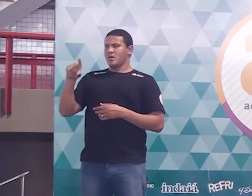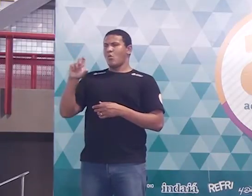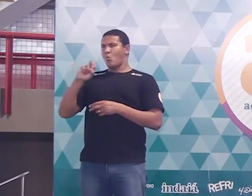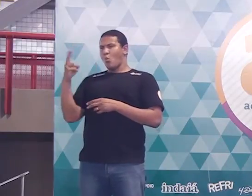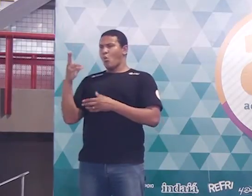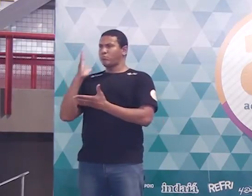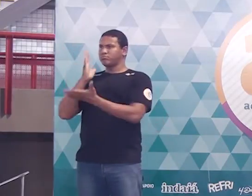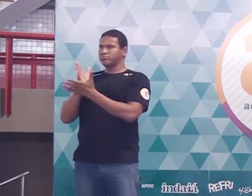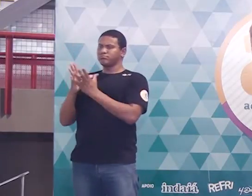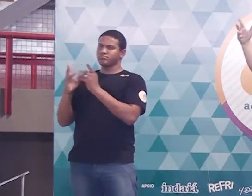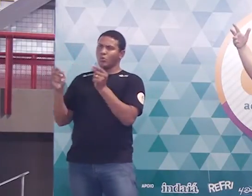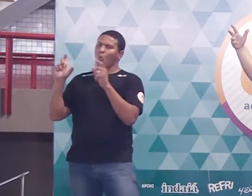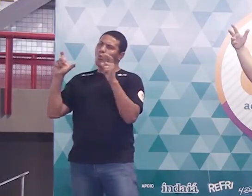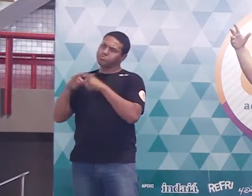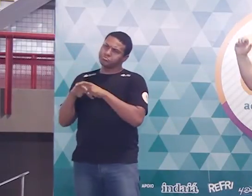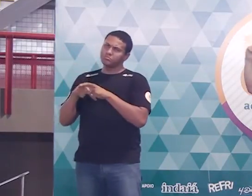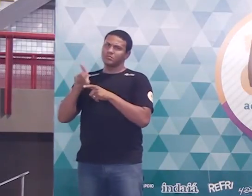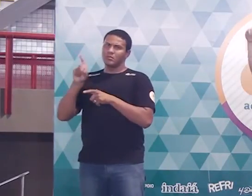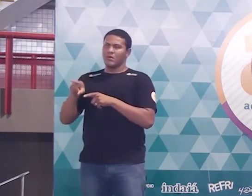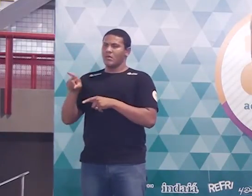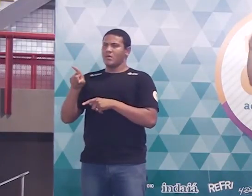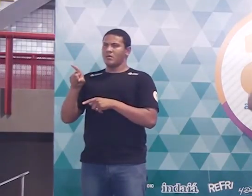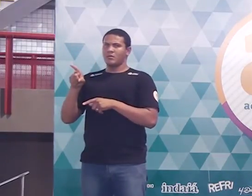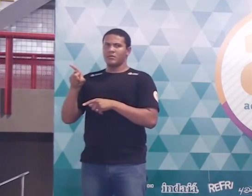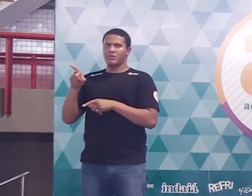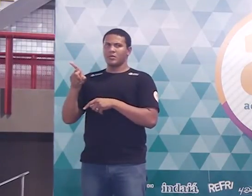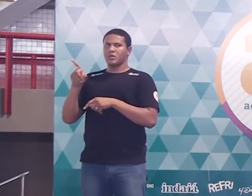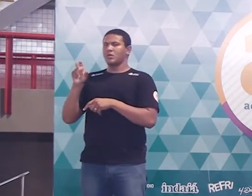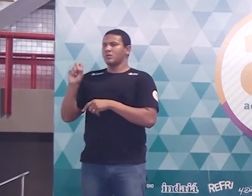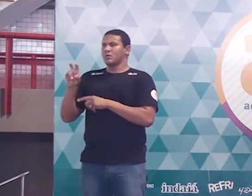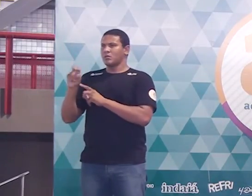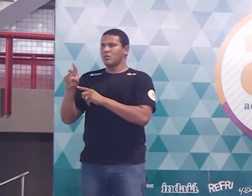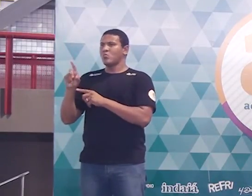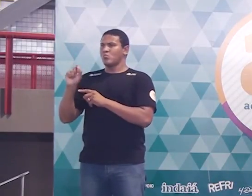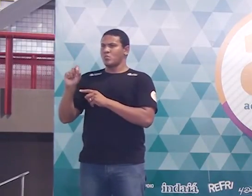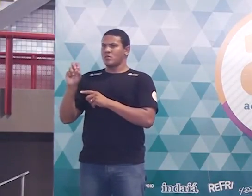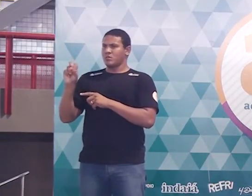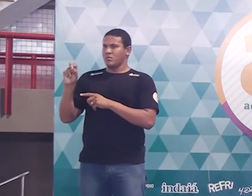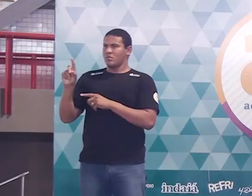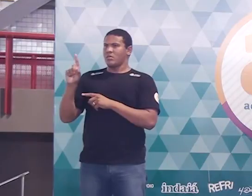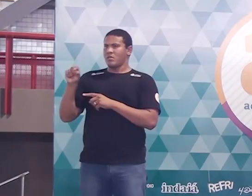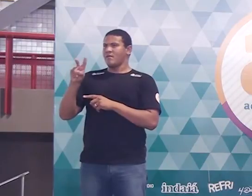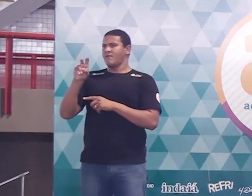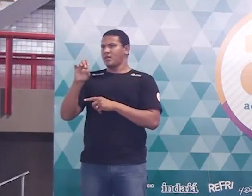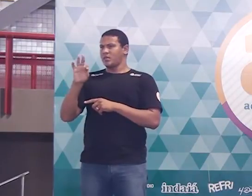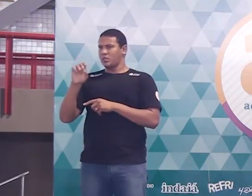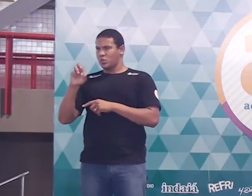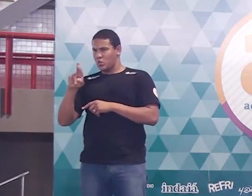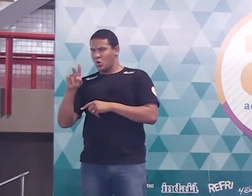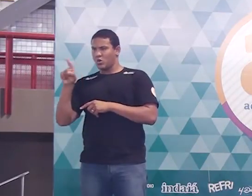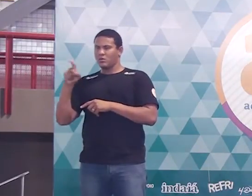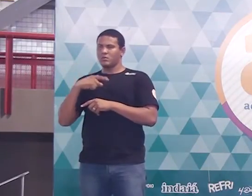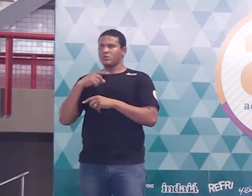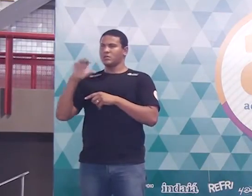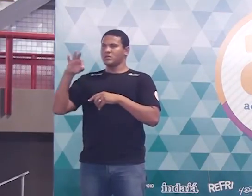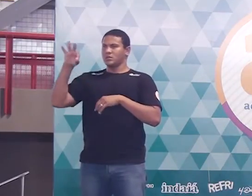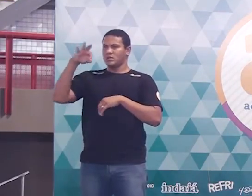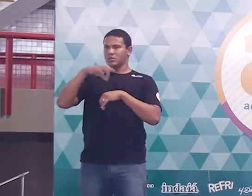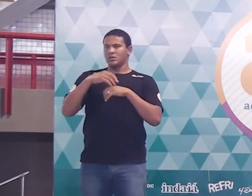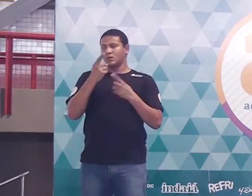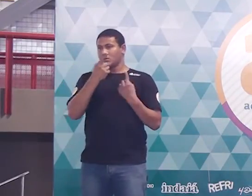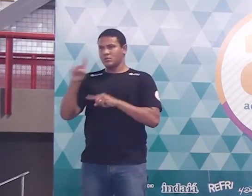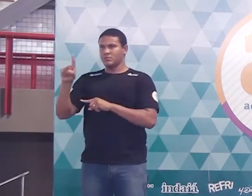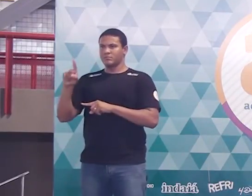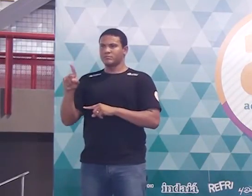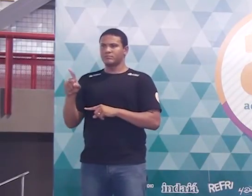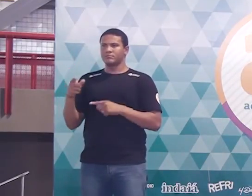diminuirmos substantivamente o número dessas doenças? Combater quem? O vetor. Se nós